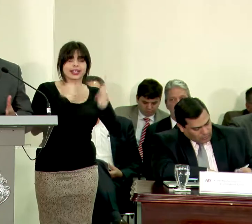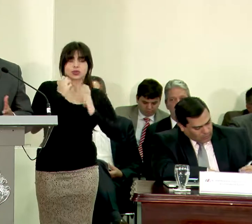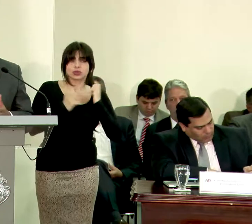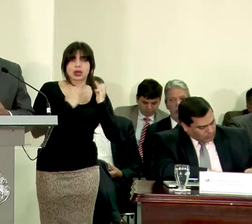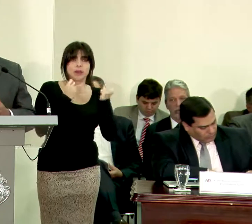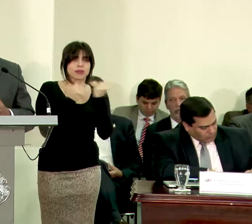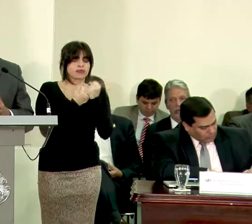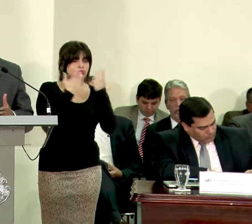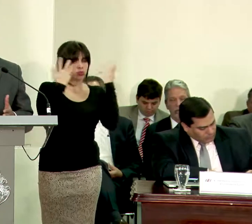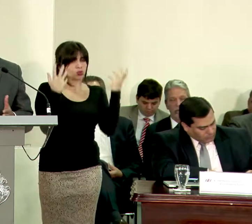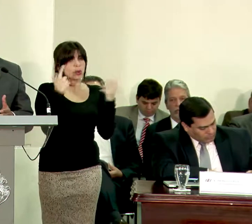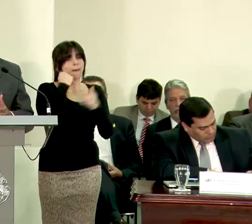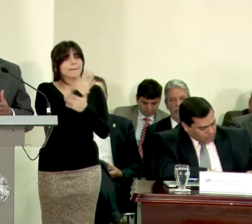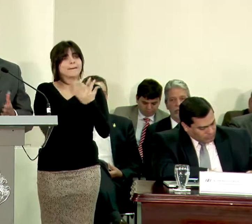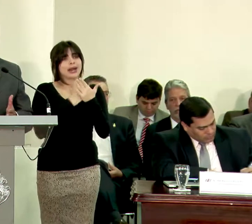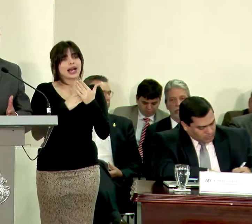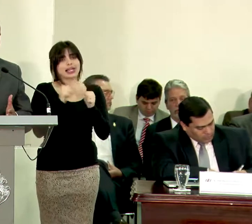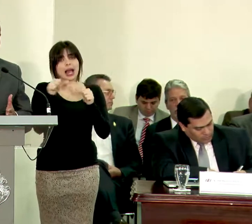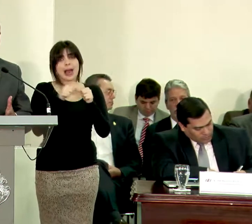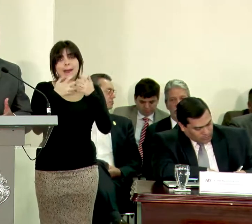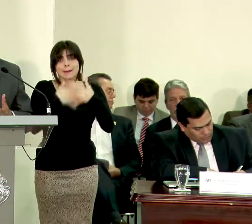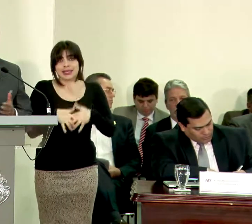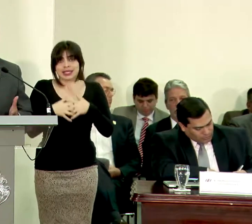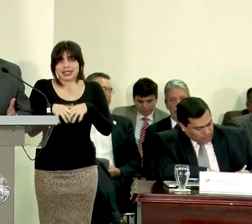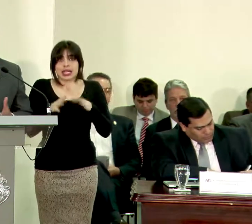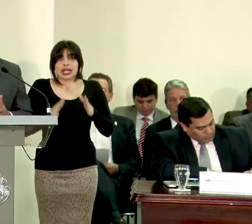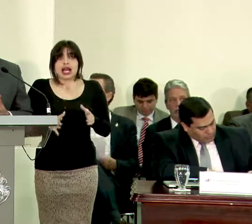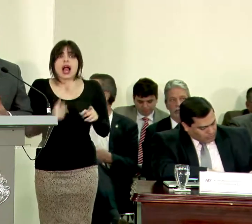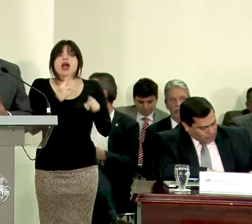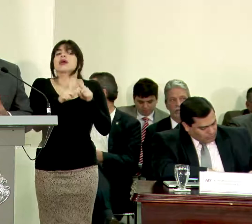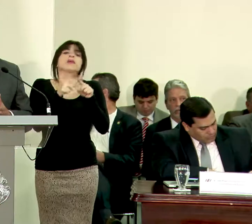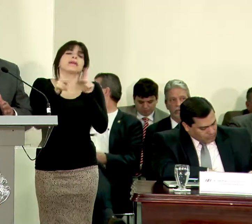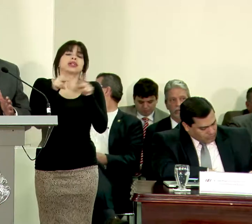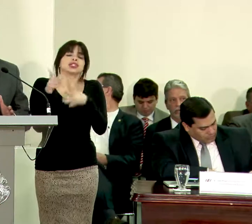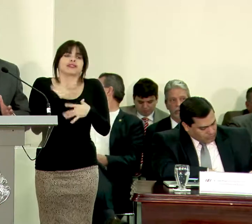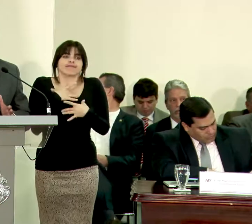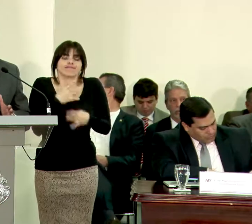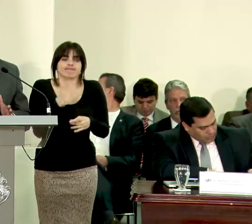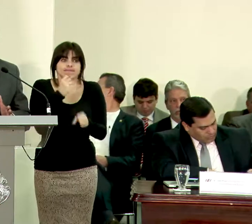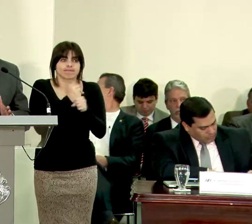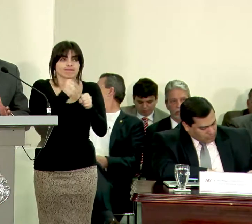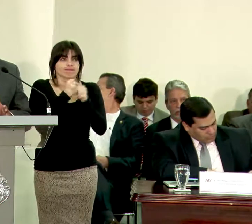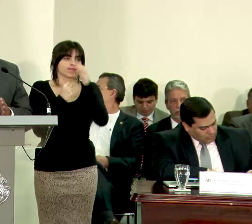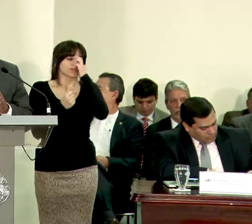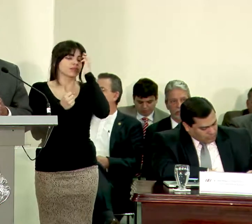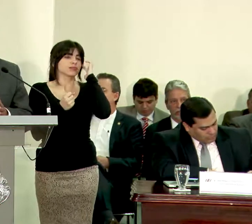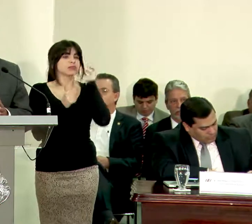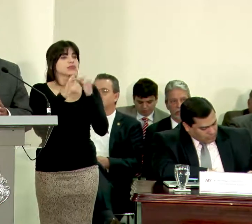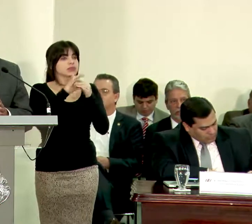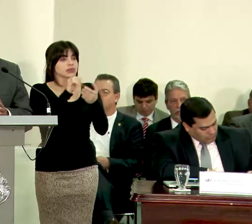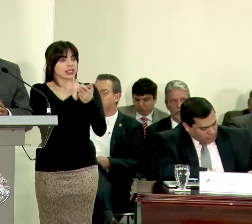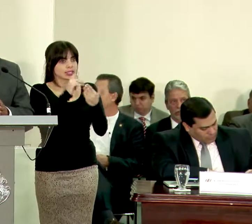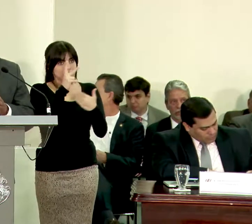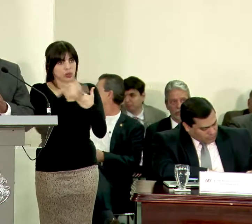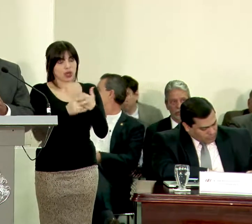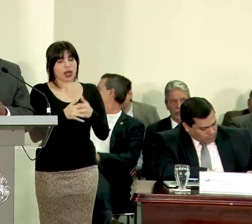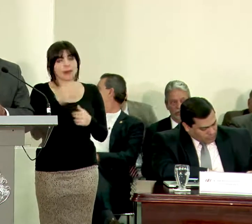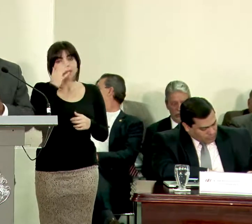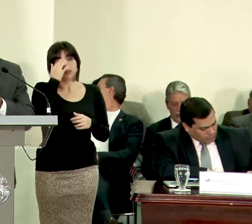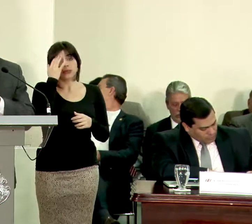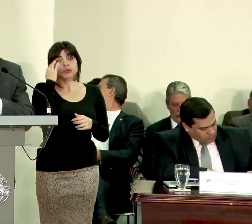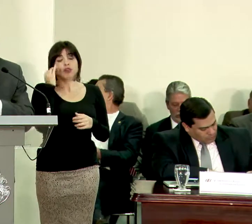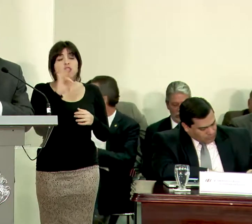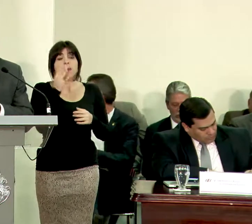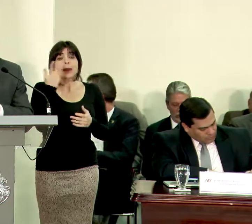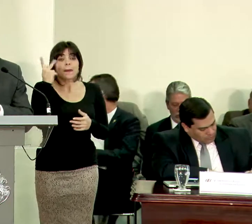entusiasmo y apoyo por parte del sector empresarial y de las personas interesadas en trabajar en el marco de este programa. De manera